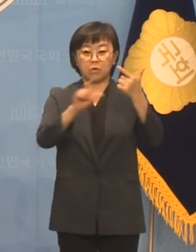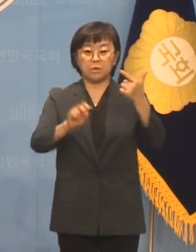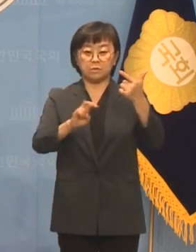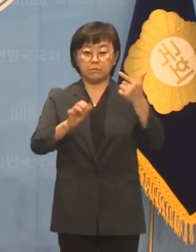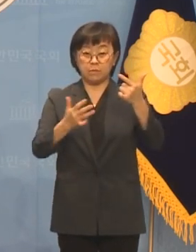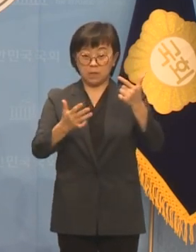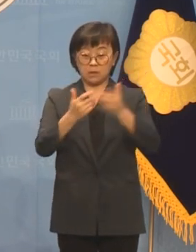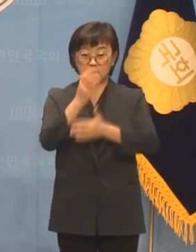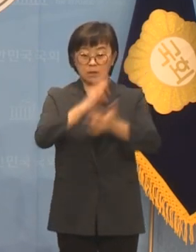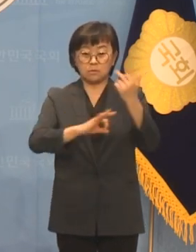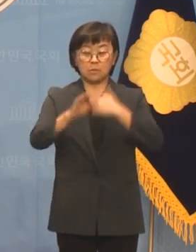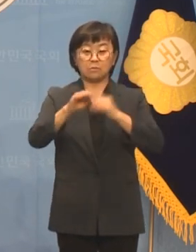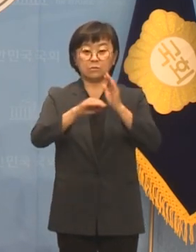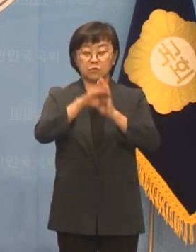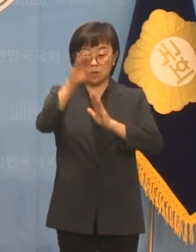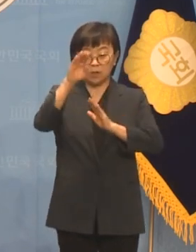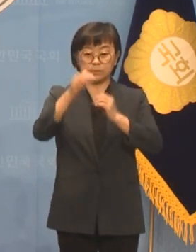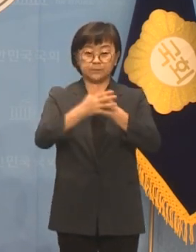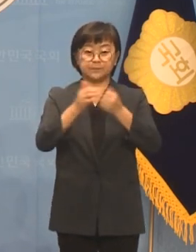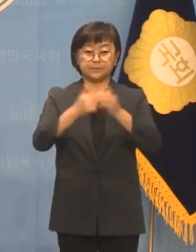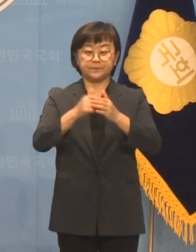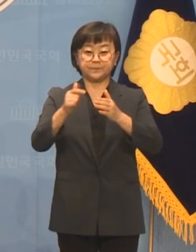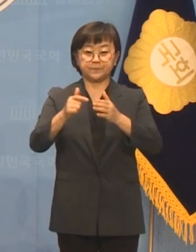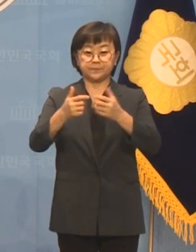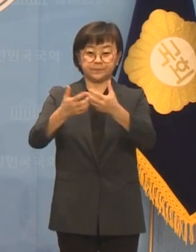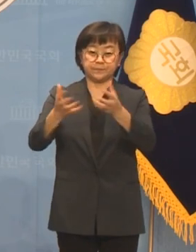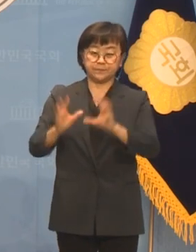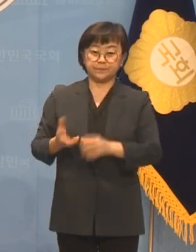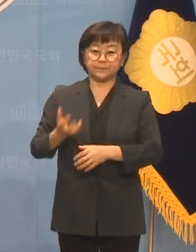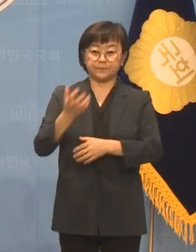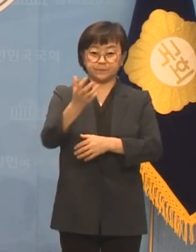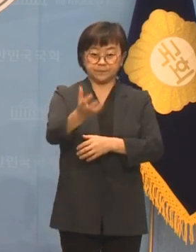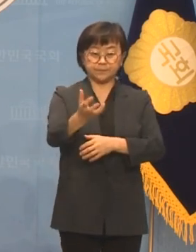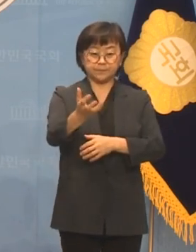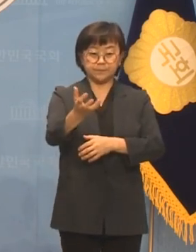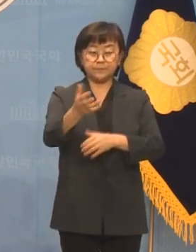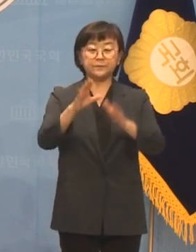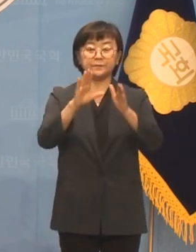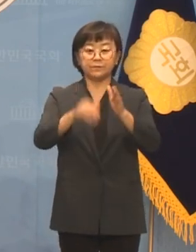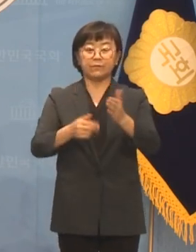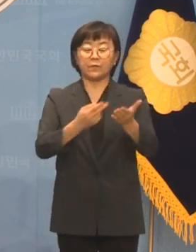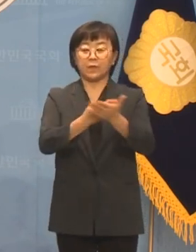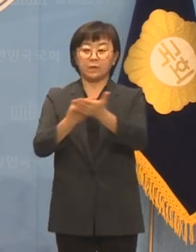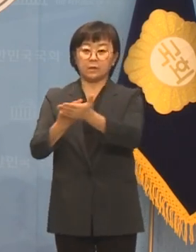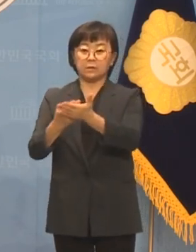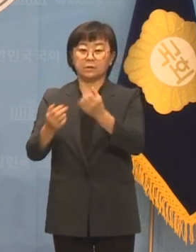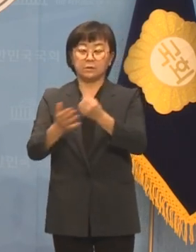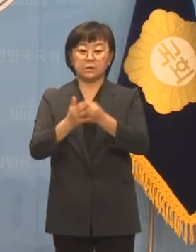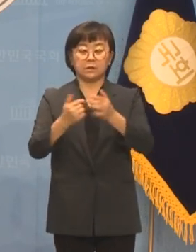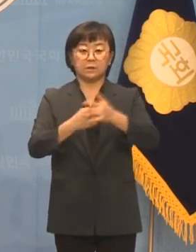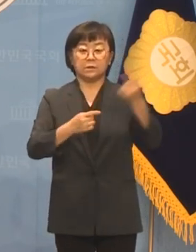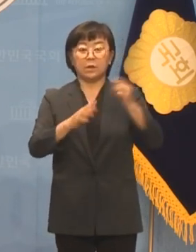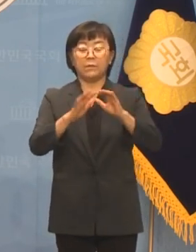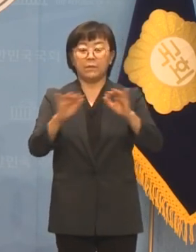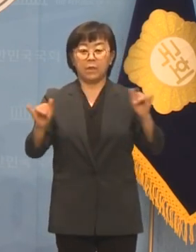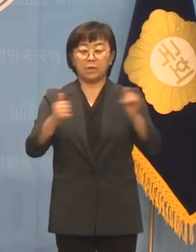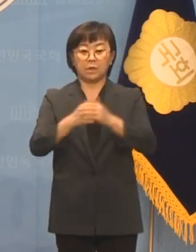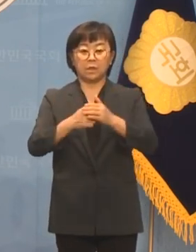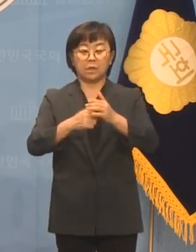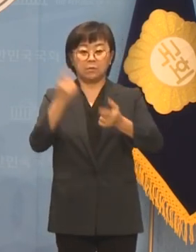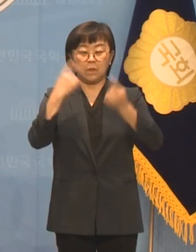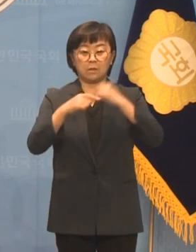아침에 북한 괴고는 일계 대대 병력이 투입되어 당시 이번 중이던 천여명에 달하는